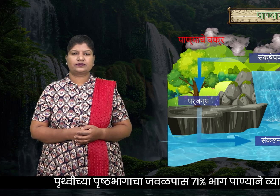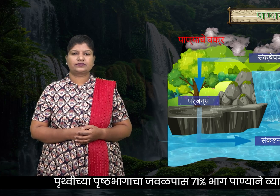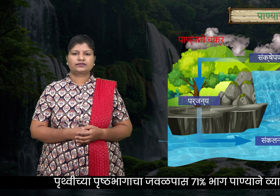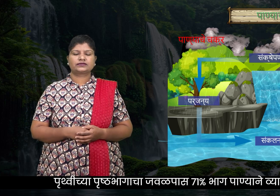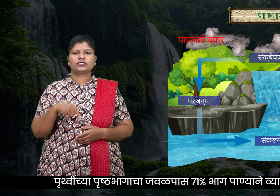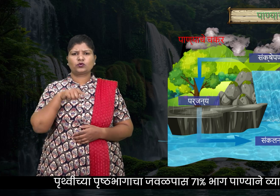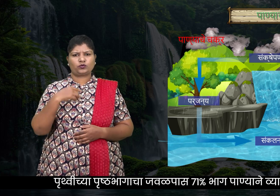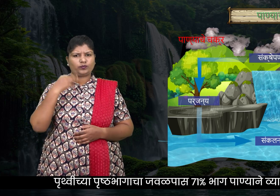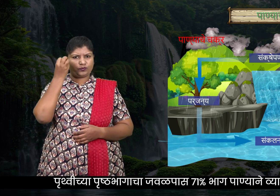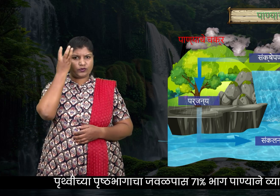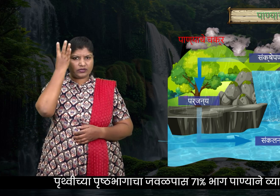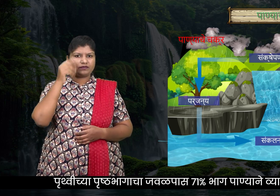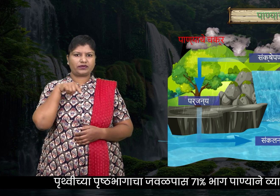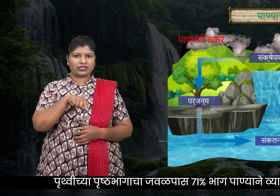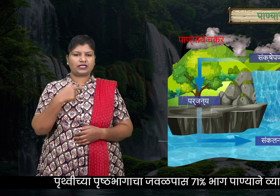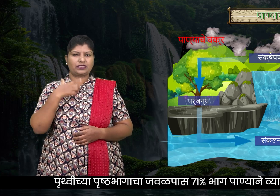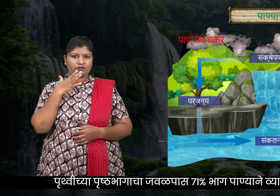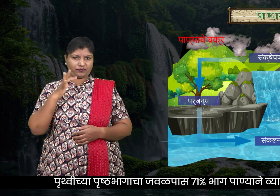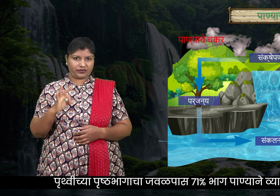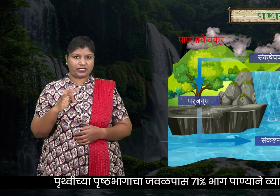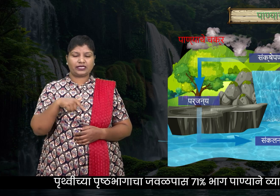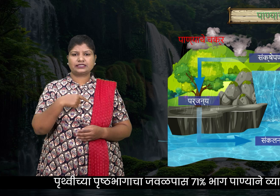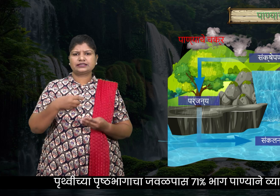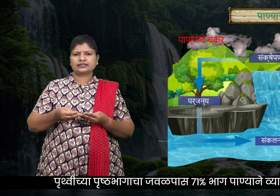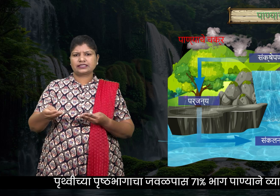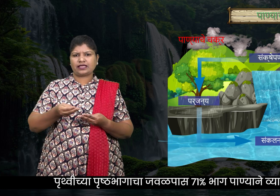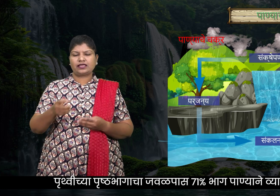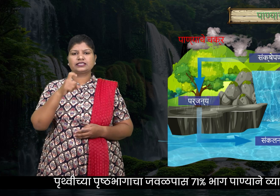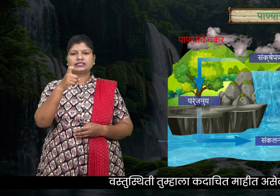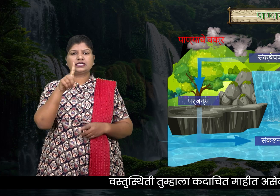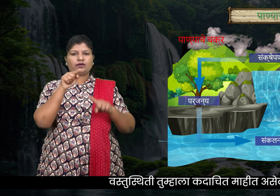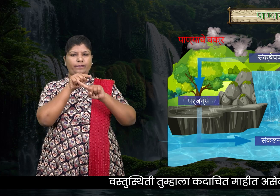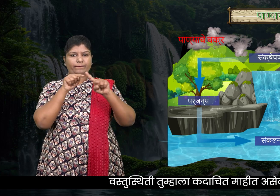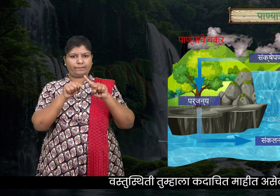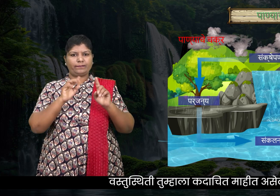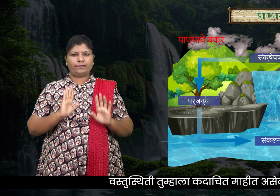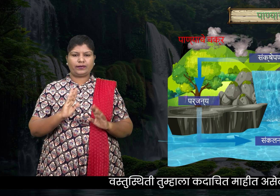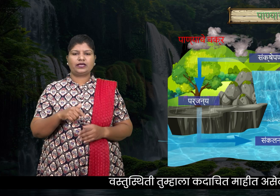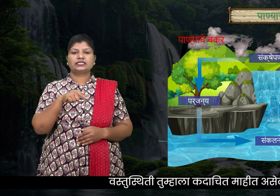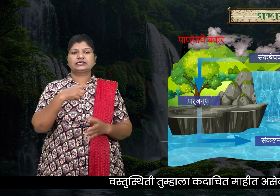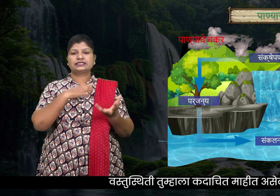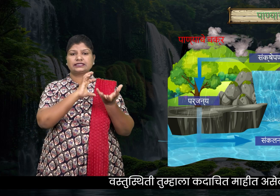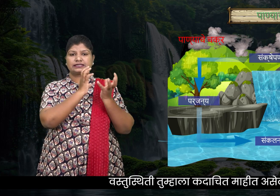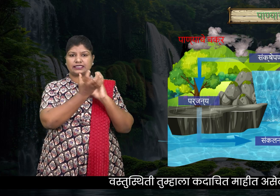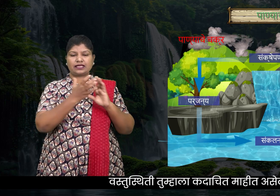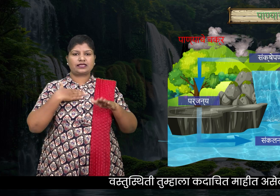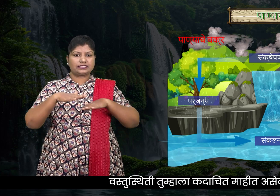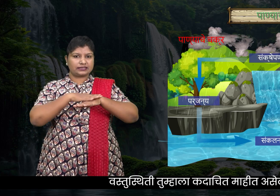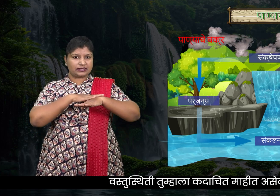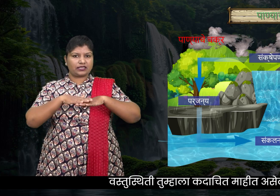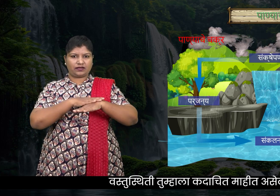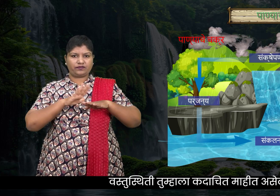पृथ्वीच्या पृष्ठभागाचा जवळपास 71% भाग पाण्याने व्यापलेला आहे. ही वस्तुस्थिती तुम्हाला कदाचित माहीत